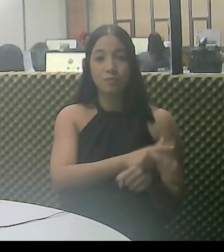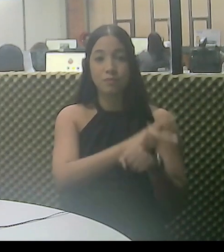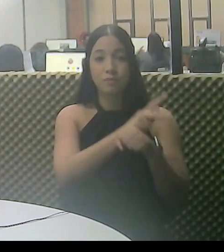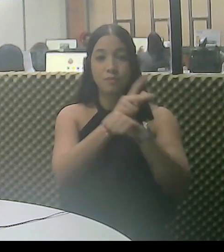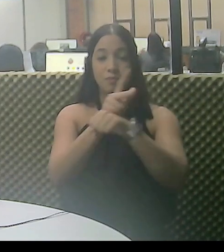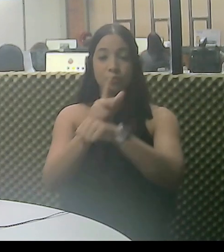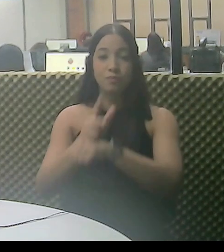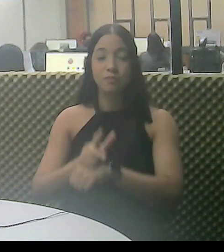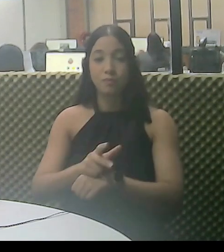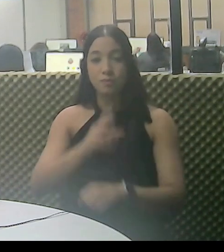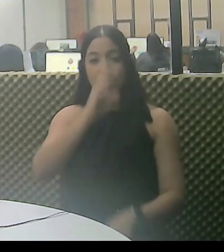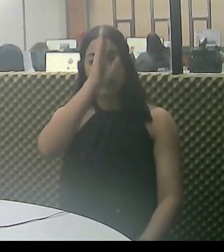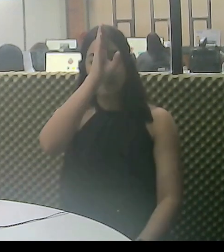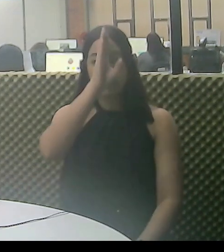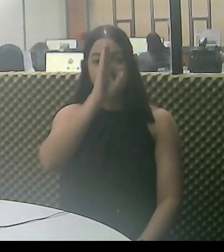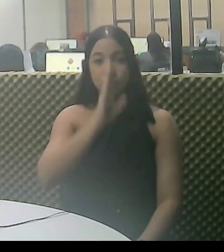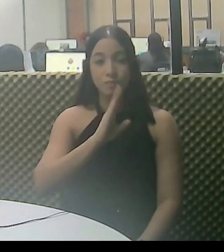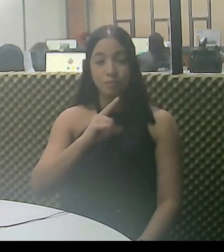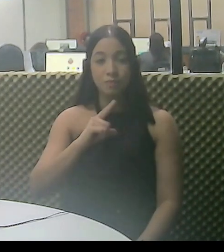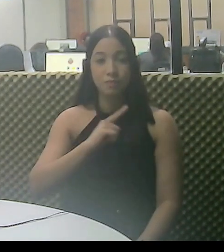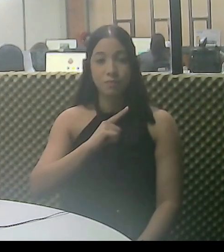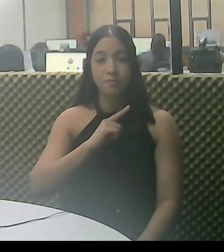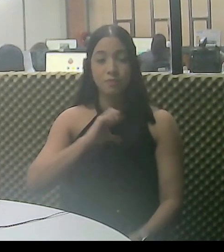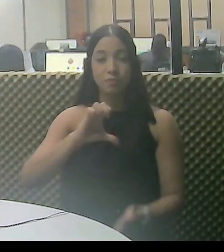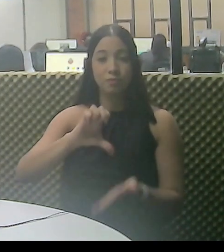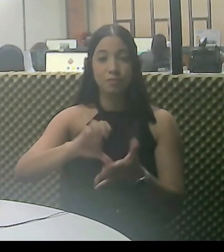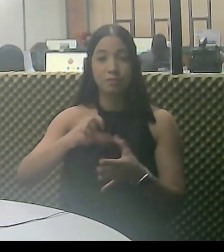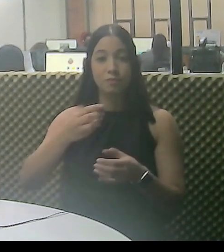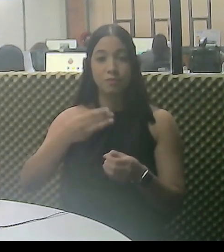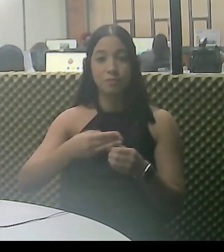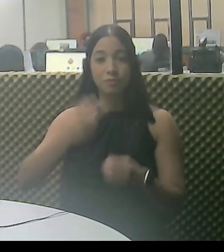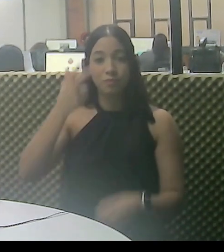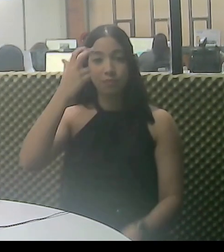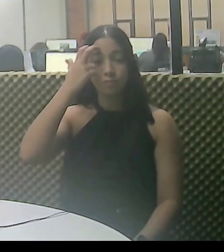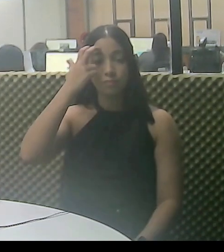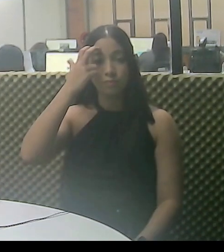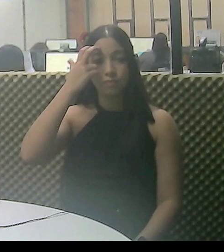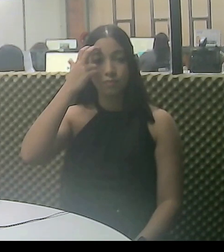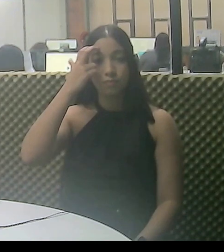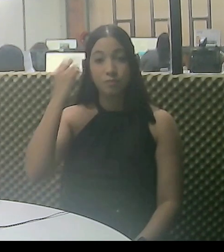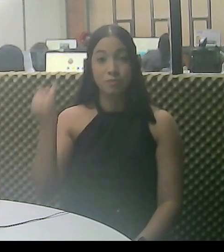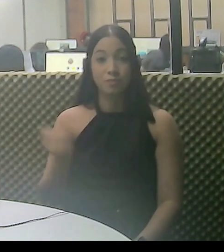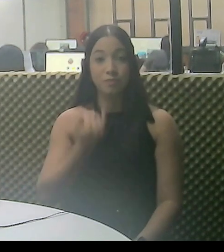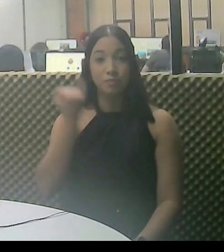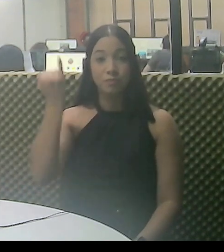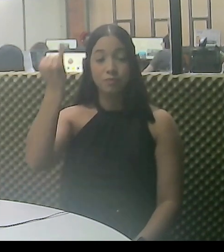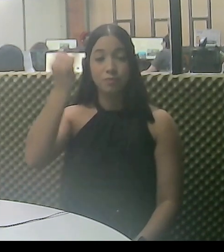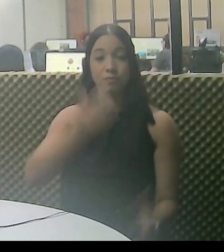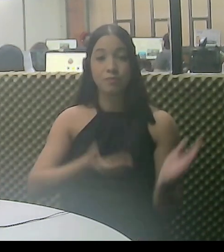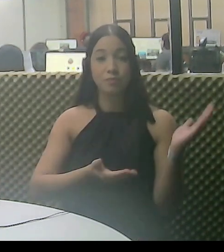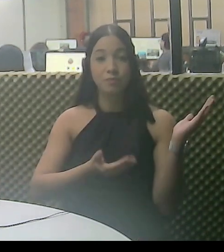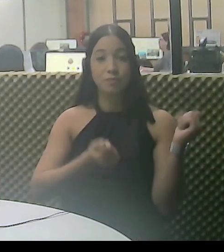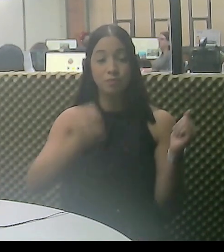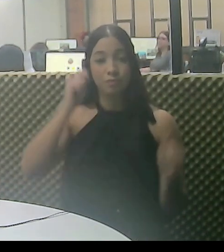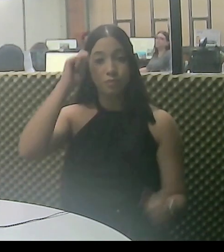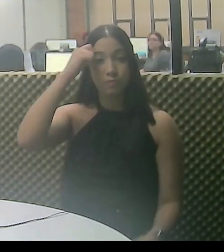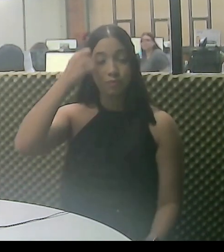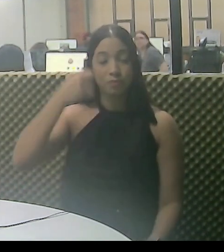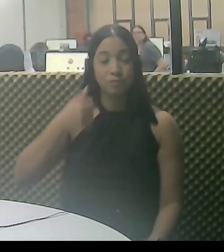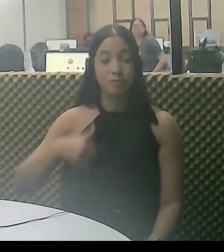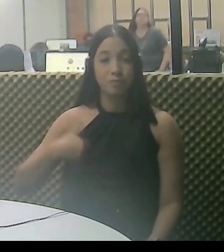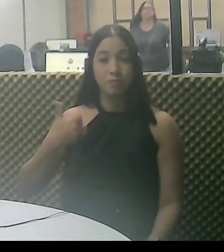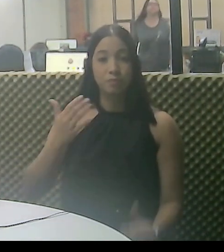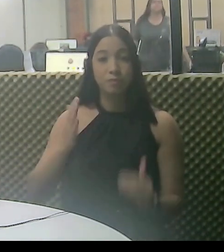audiovisual são gratuitas e oferecidas no Centro Municipal de Cultura. Importante dizer que jovens negros com até